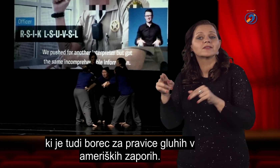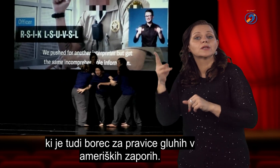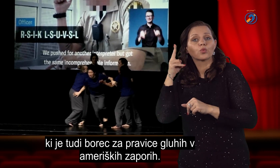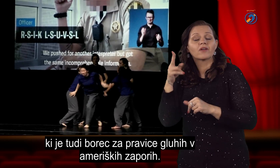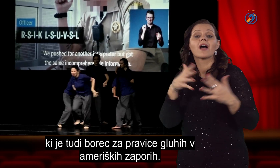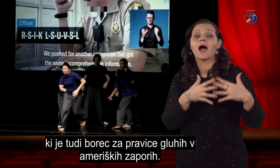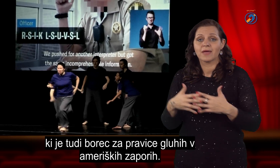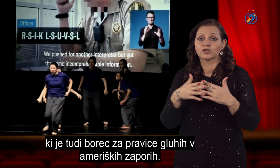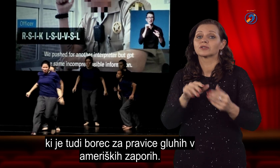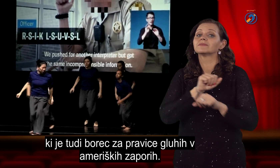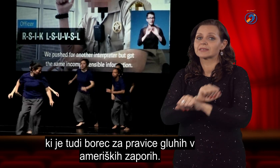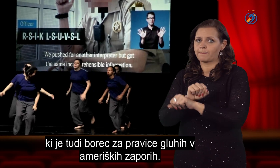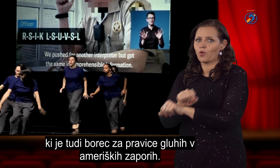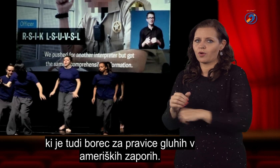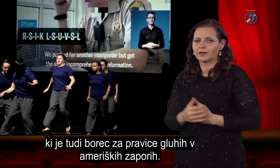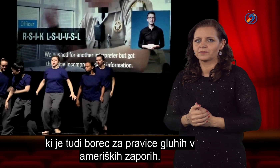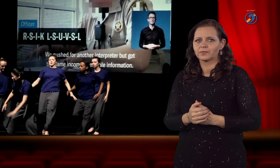gluhih v ameriških zaporih.